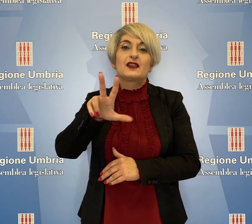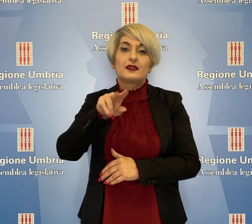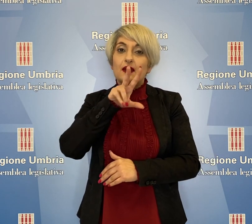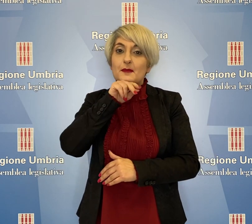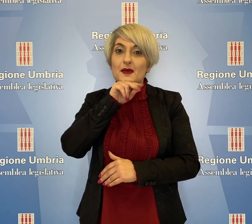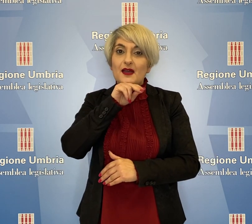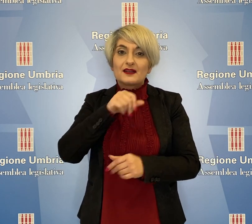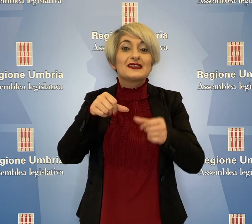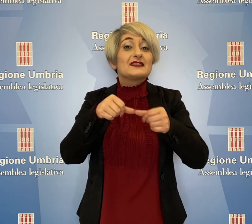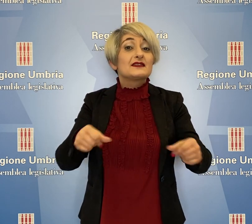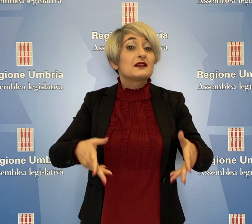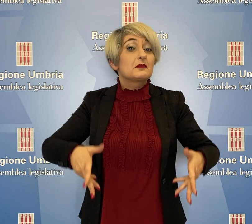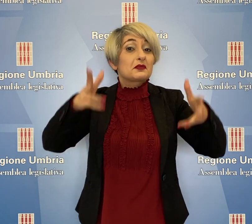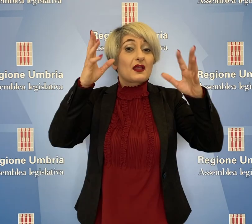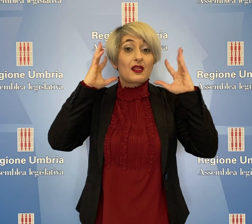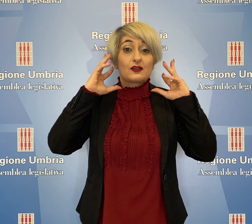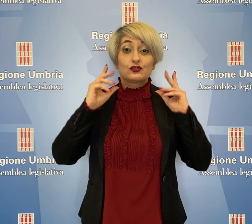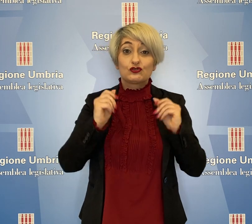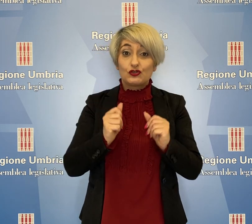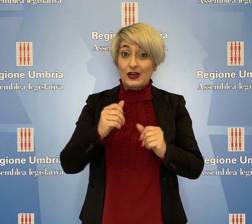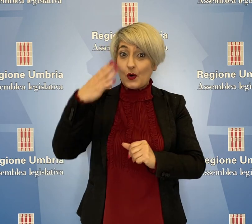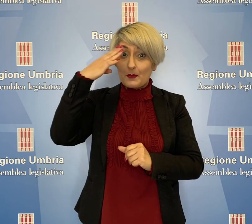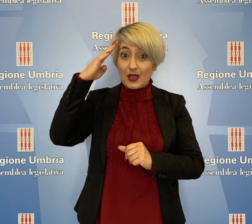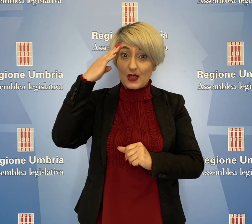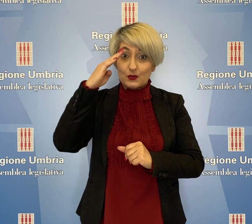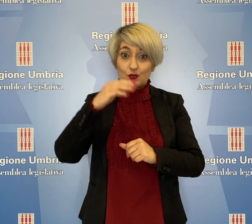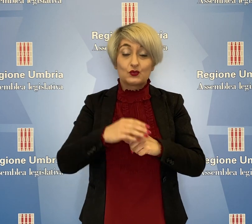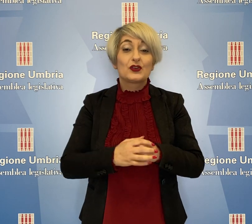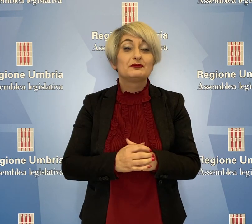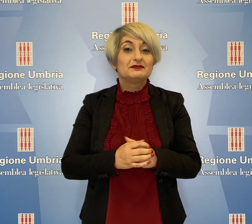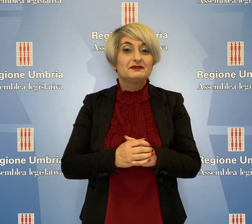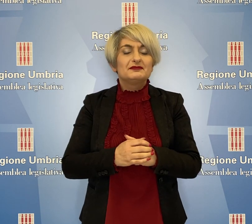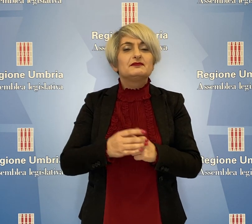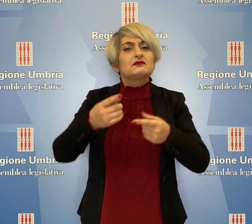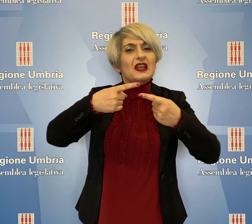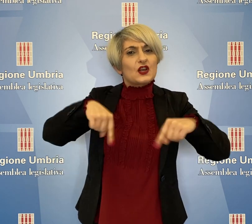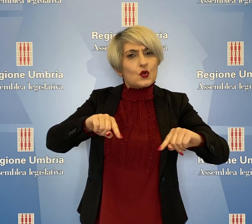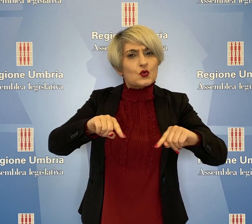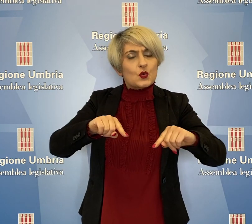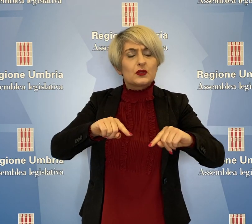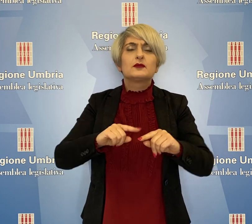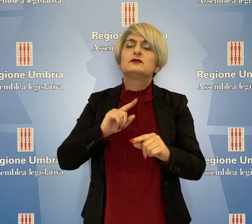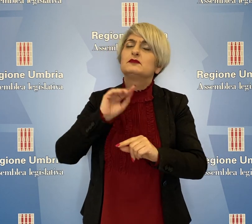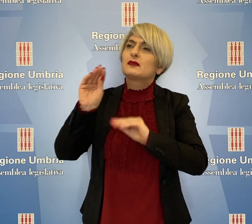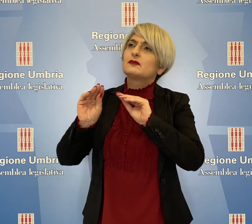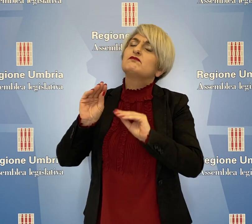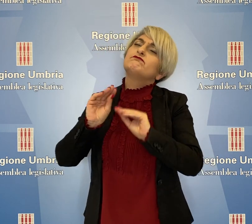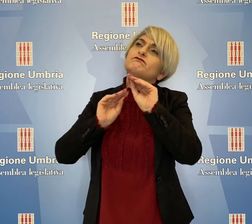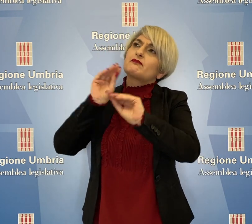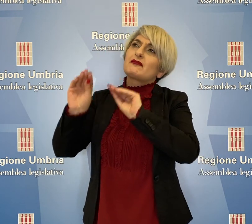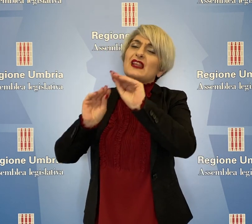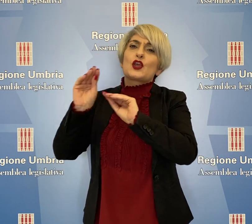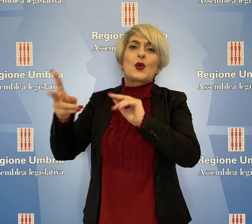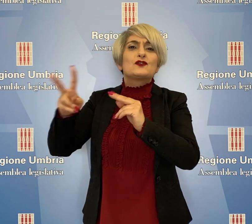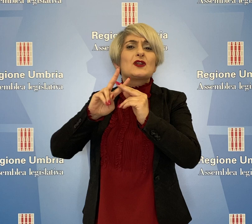nella sede di palazzo cesaroni a perugia nel corso della riunione sono state discusse le interrogazioni a risposta immediata